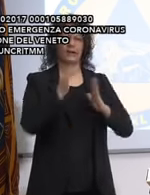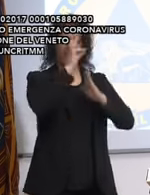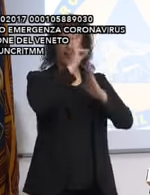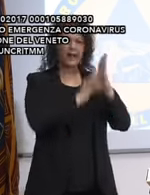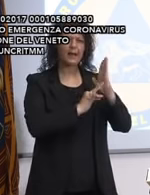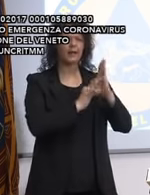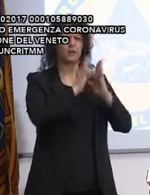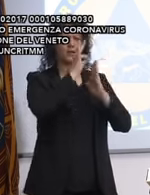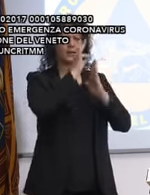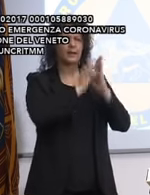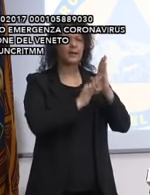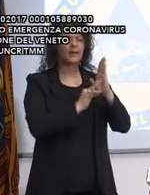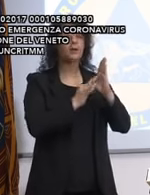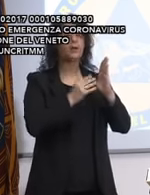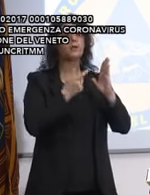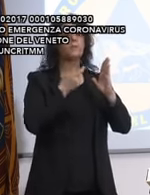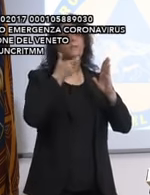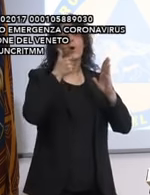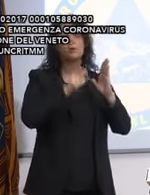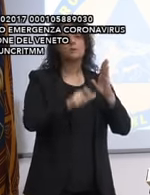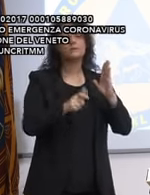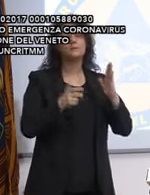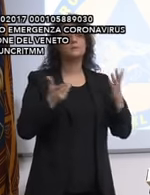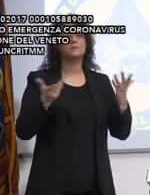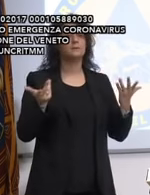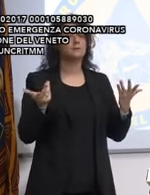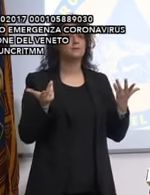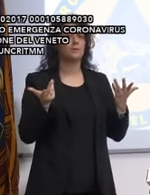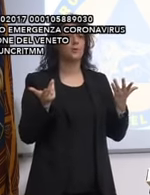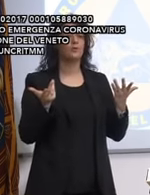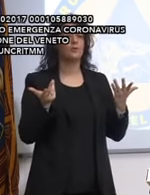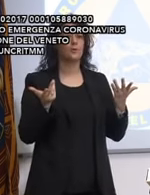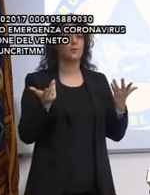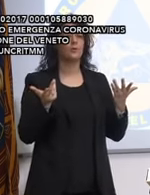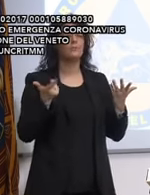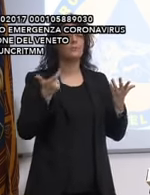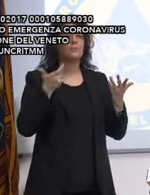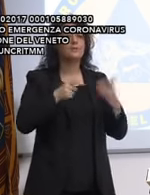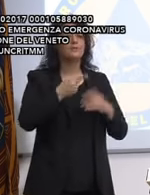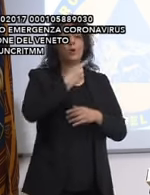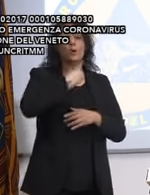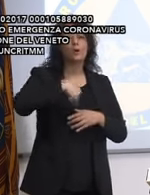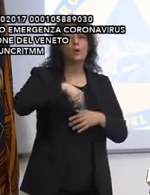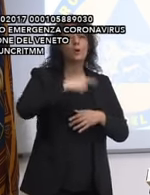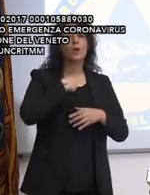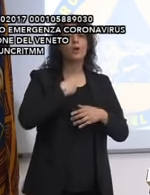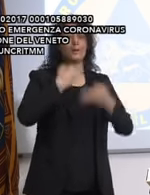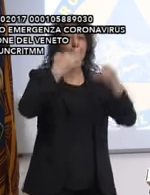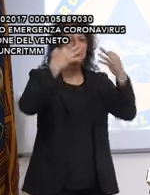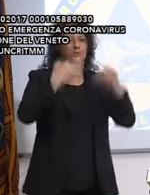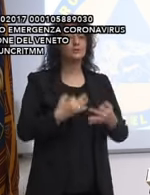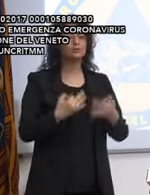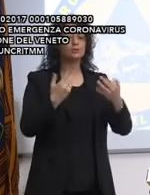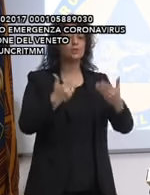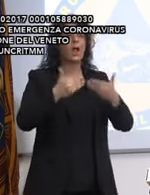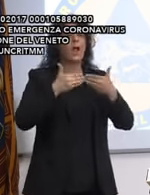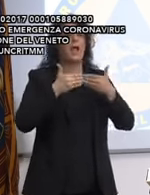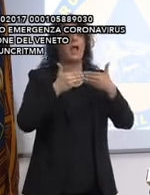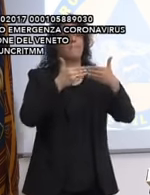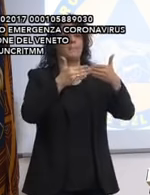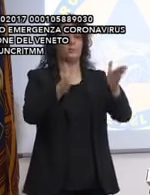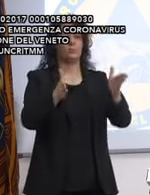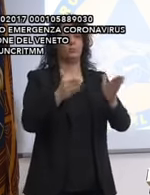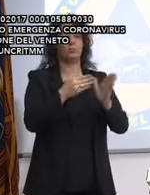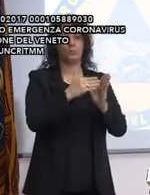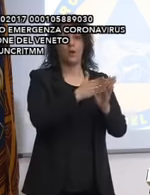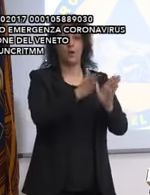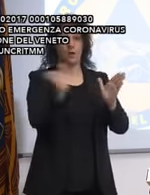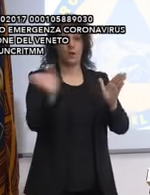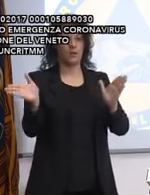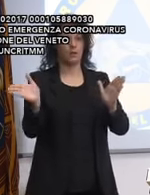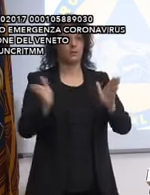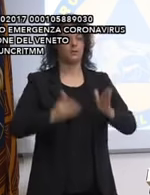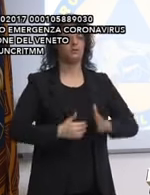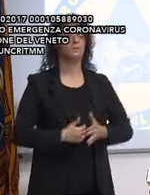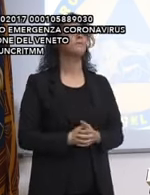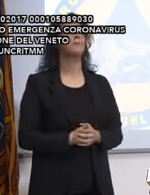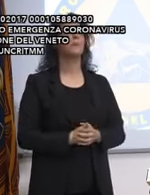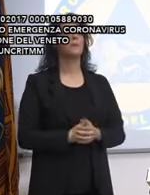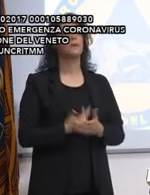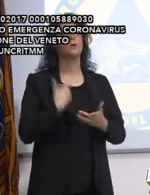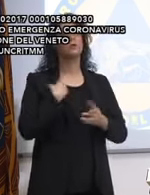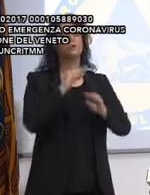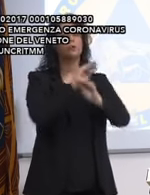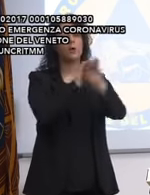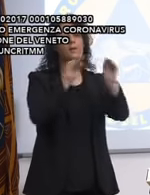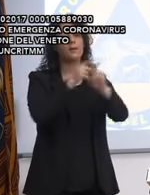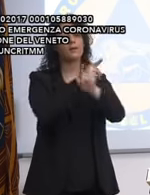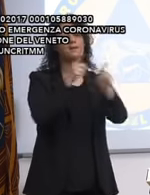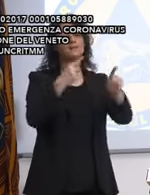di persuasione per un semplice motivo, perché noi abbiamo fatto la scelta di aprire in maniera importante. Si chiede questo